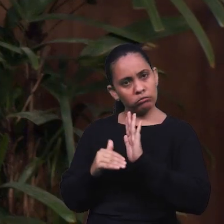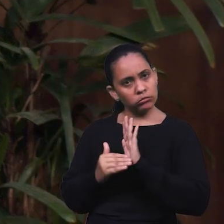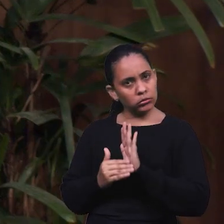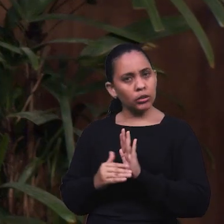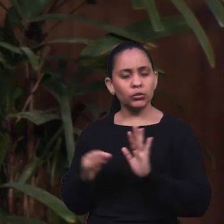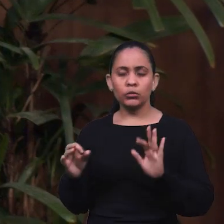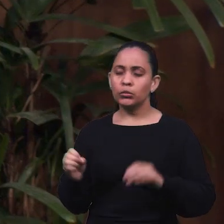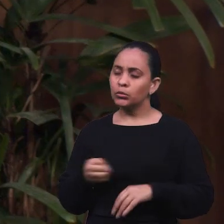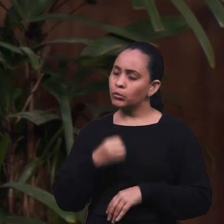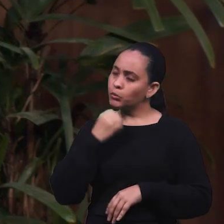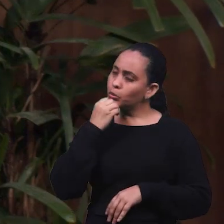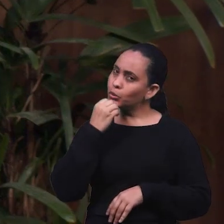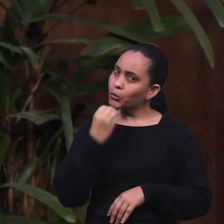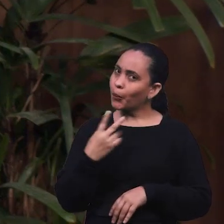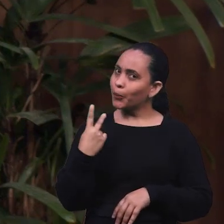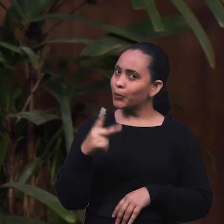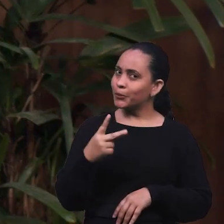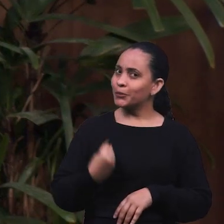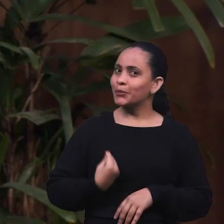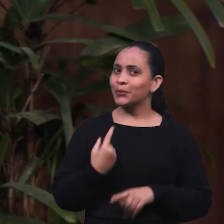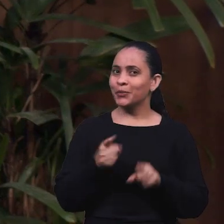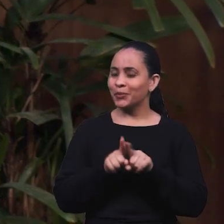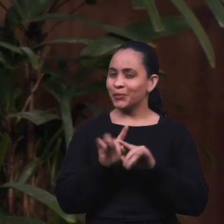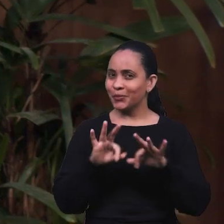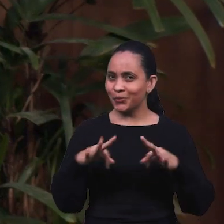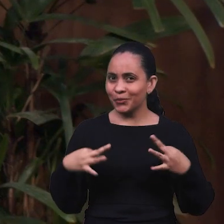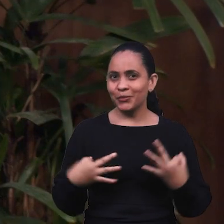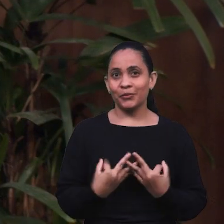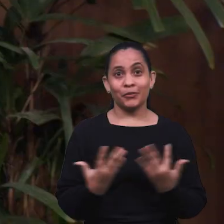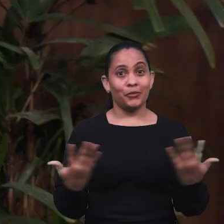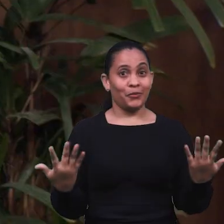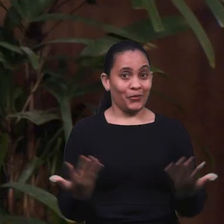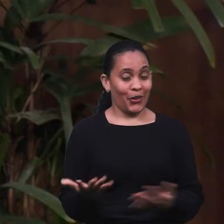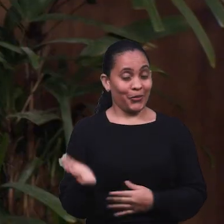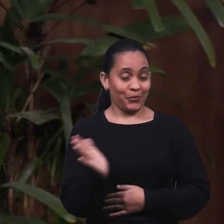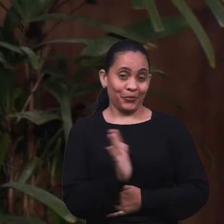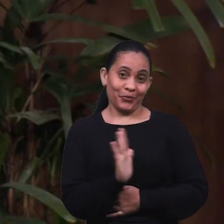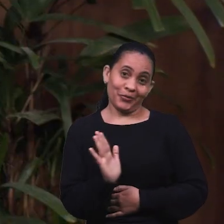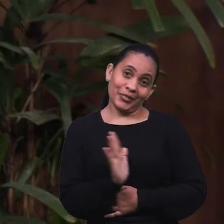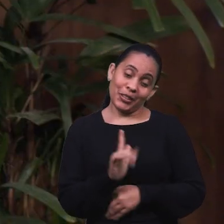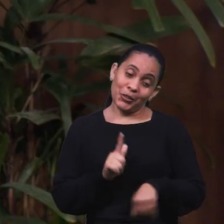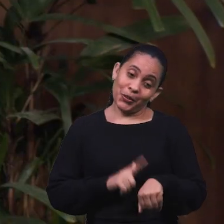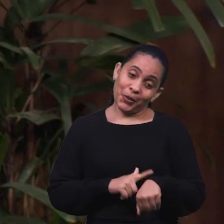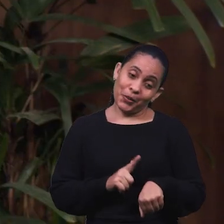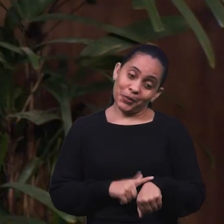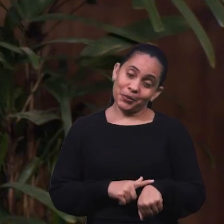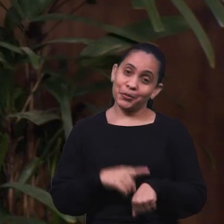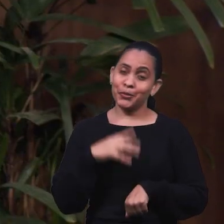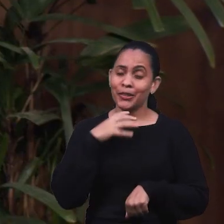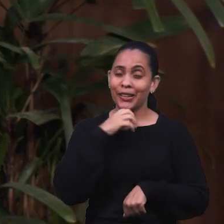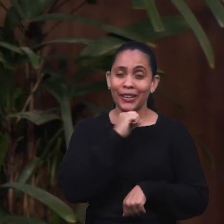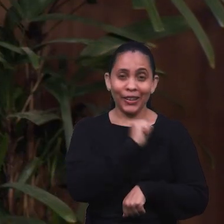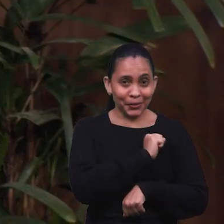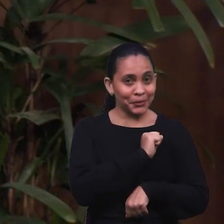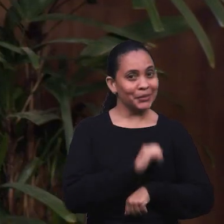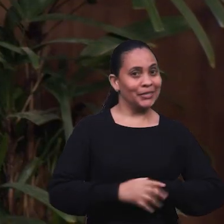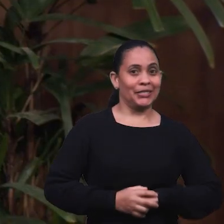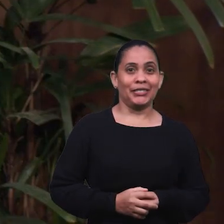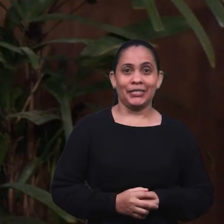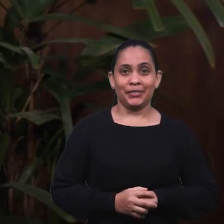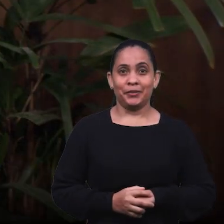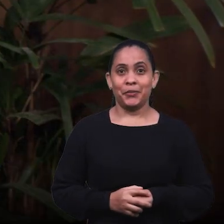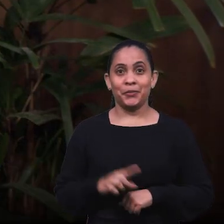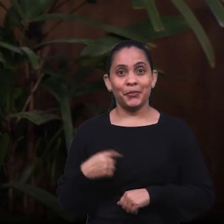ser muito benéfico para você e para a sua família também. Agora nós vamos nos despedindo. Infelizmente, nosso tempo é curto, mas a gente